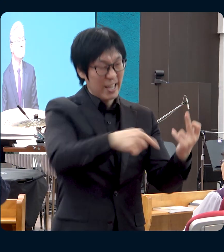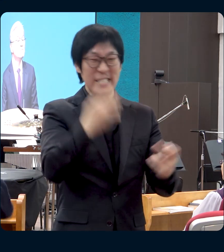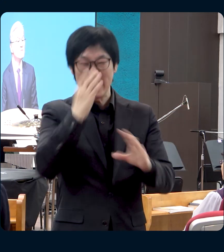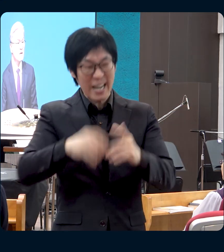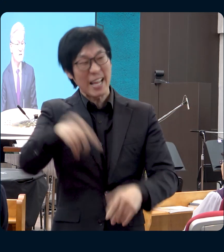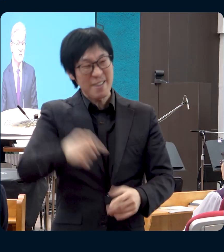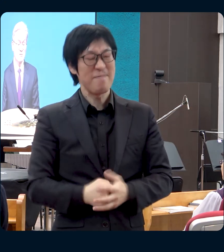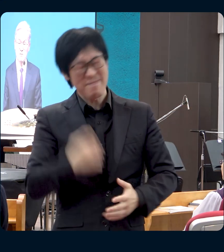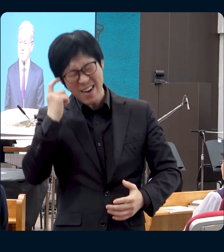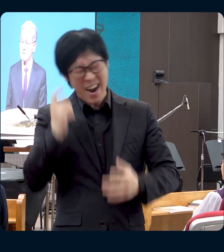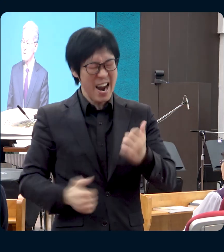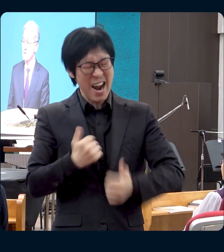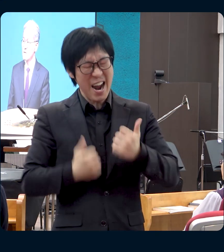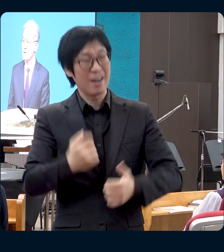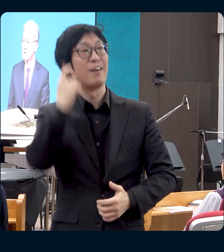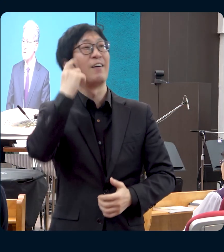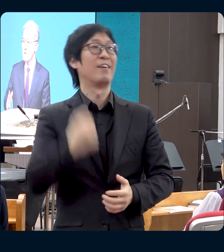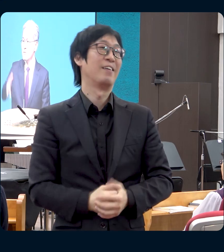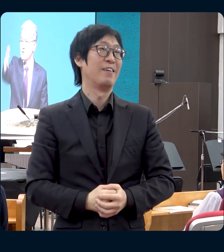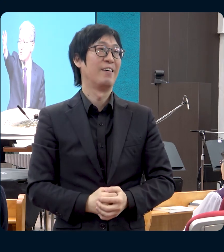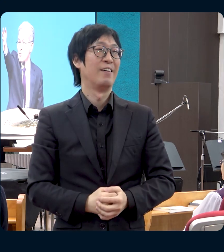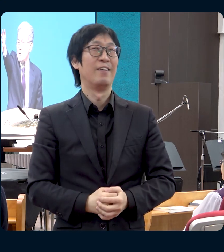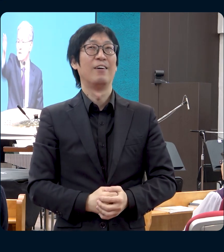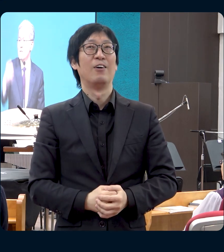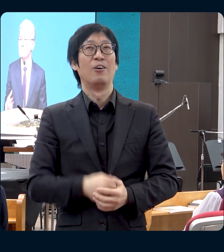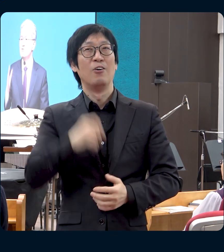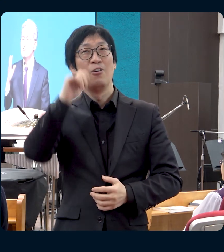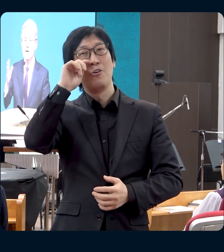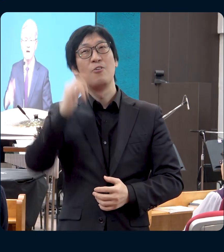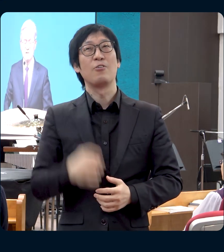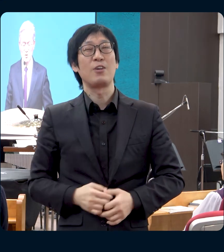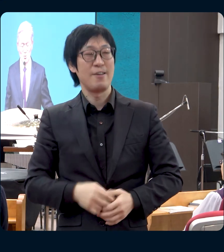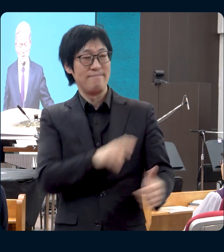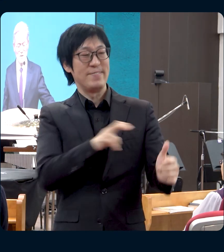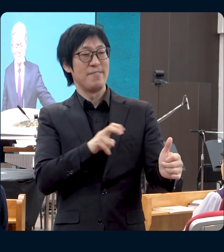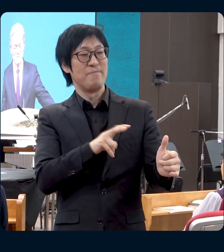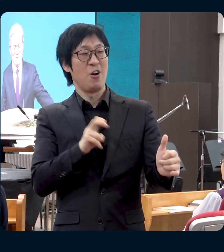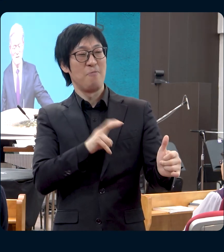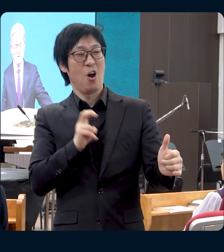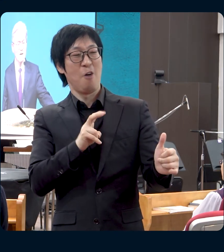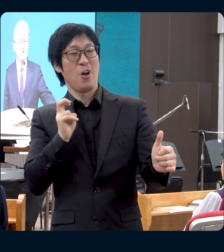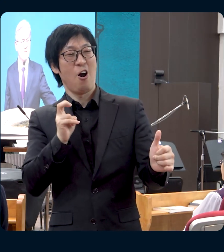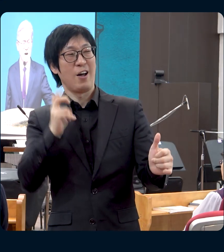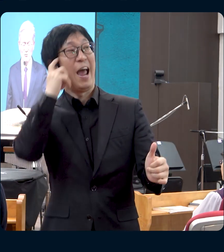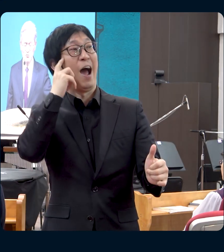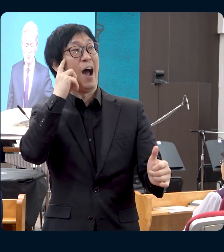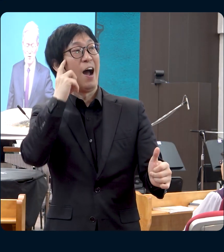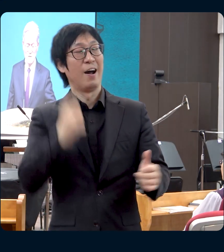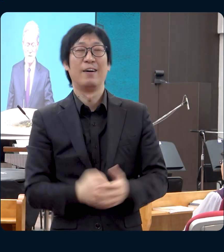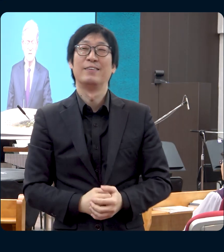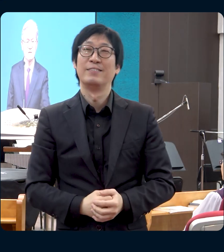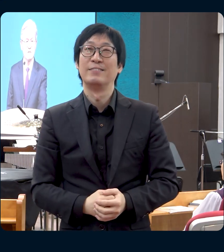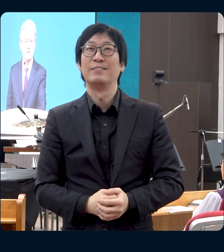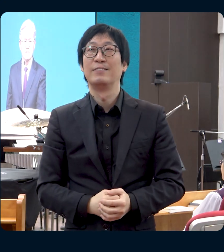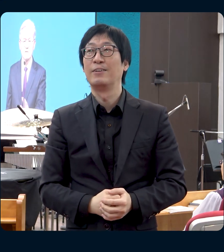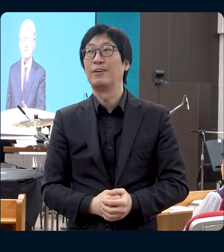막 지금 밉더라니까요. 그 400명 보니까 막 미운 생각이 들 정도였어요. 그래가지고 막 툴툴거렸어요. 그런데 그래도